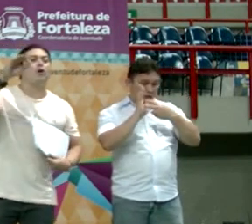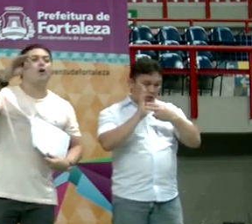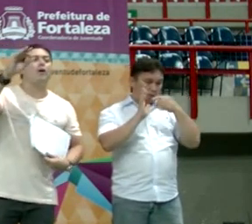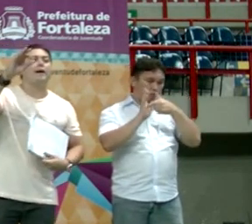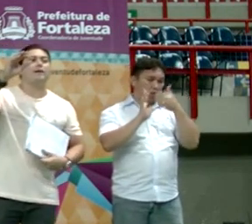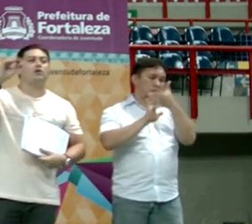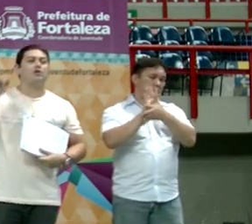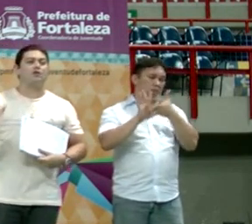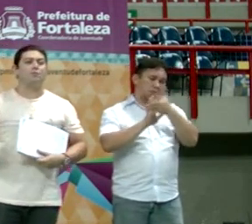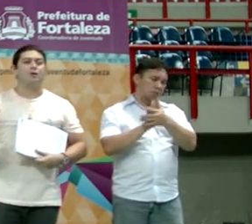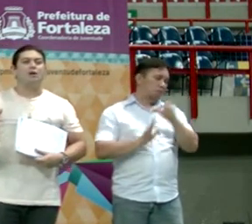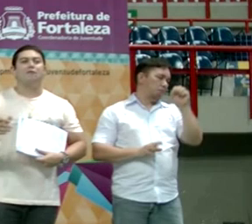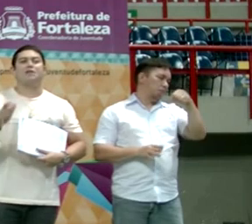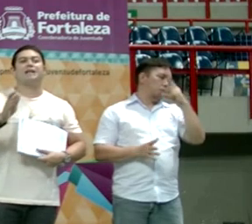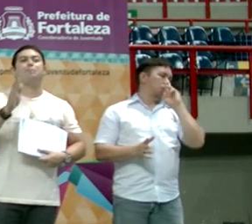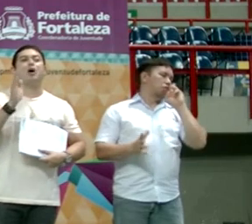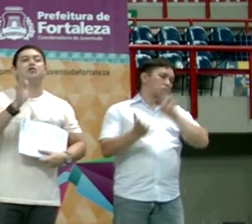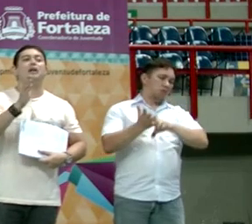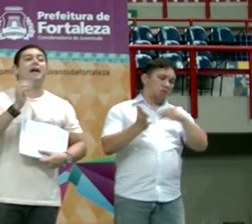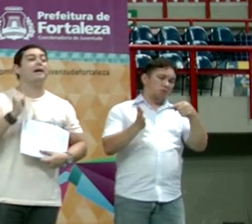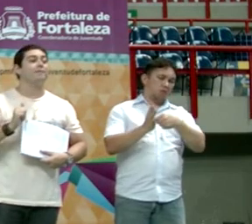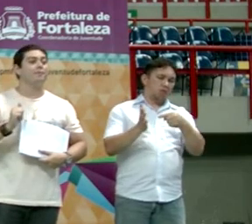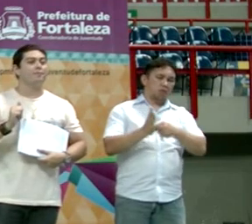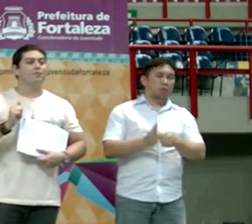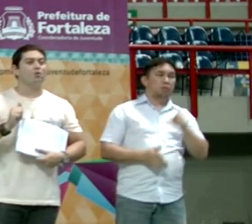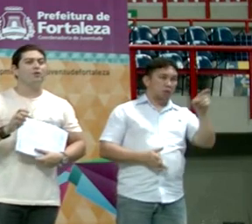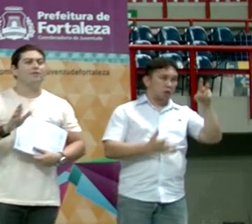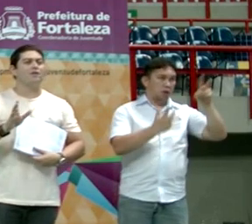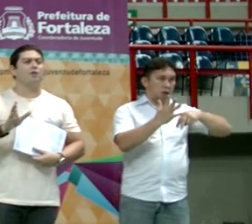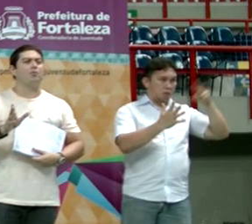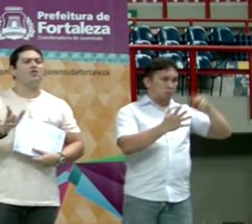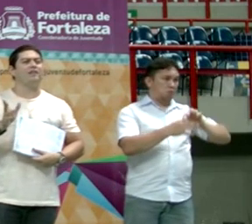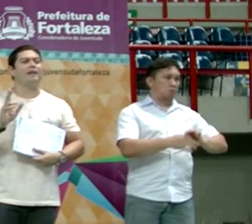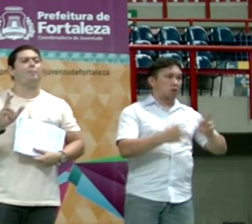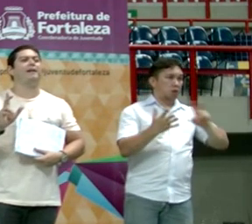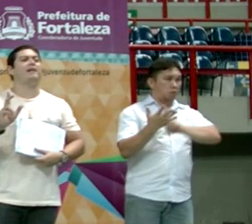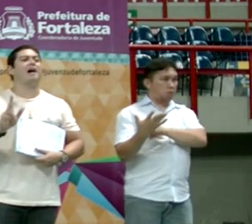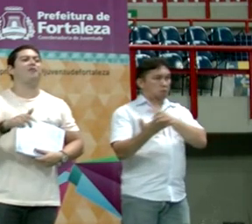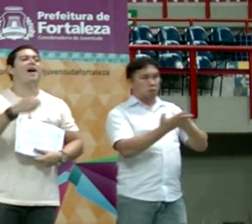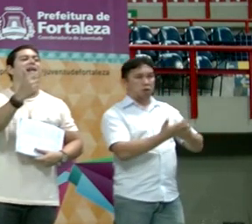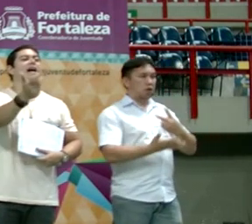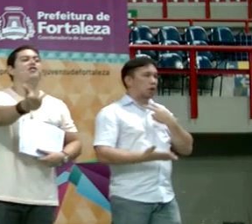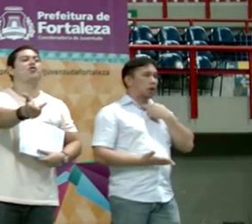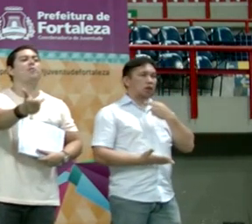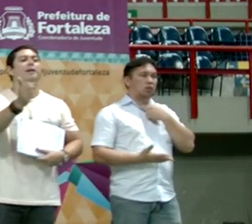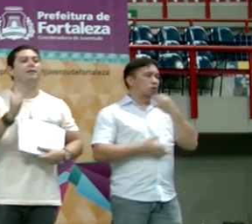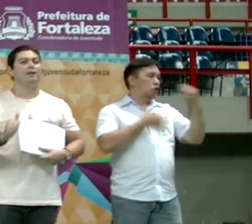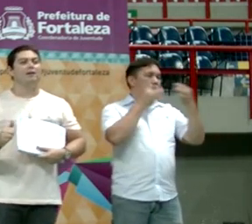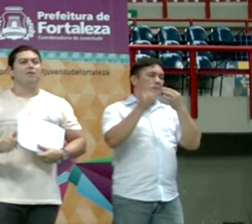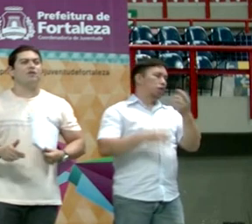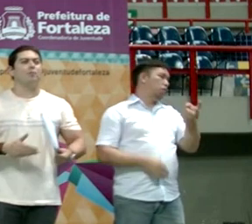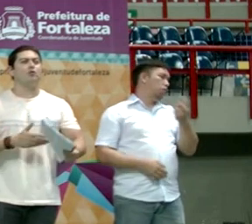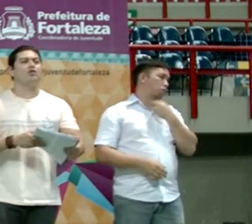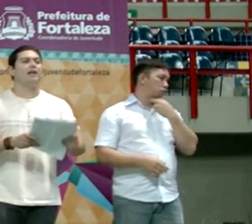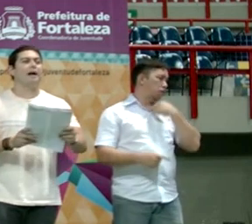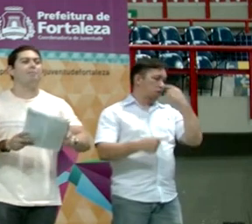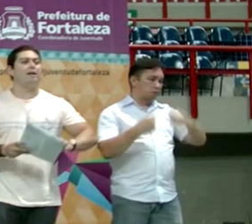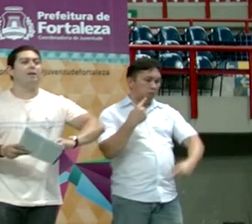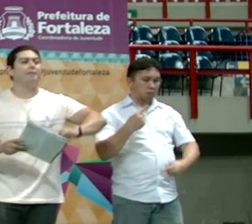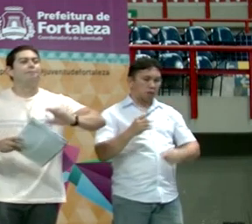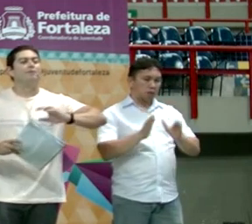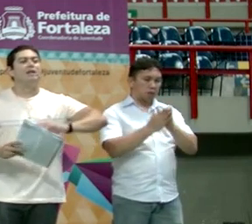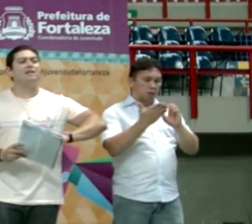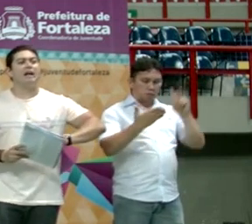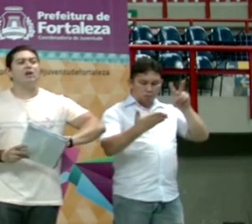textos. Corretíssimo. Você pode ler. O que você não podia interpretar, falar sobre. Você não podia